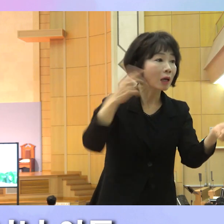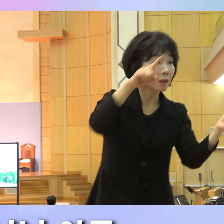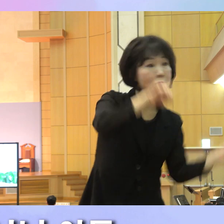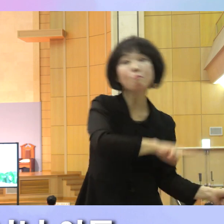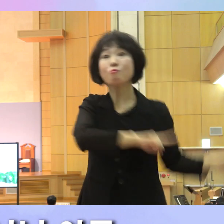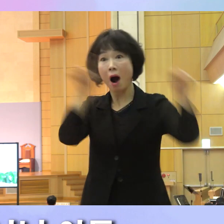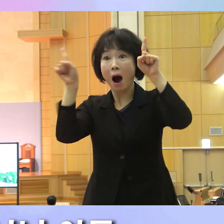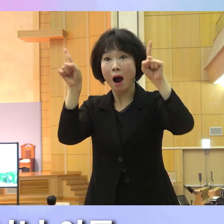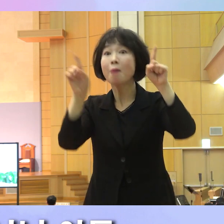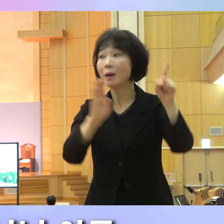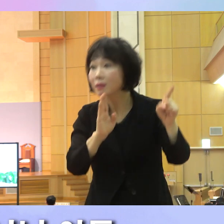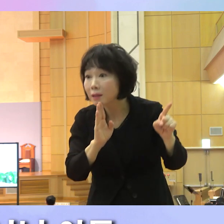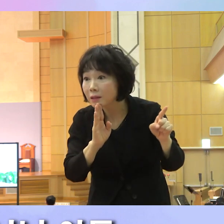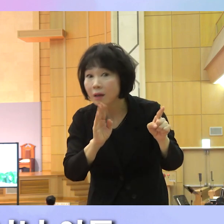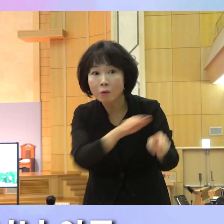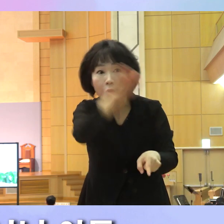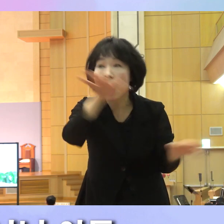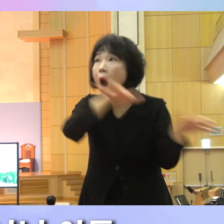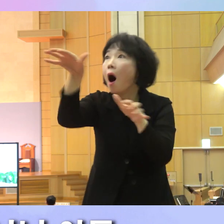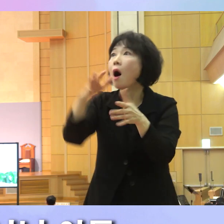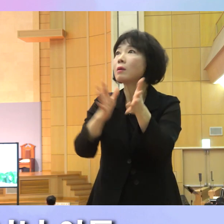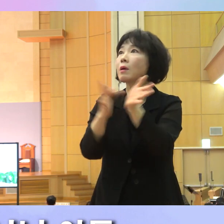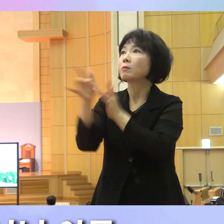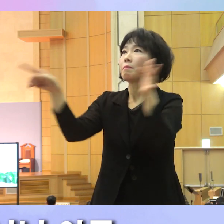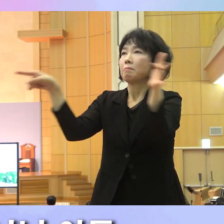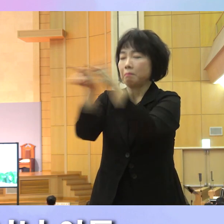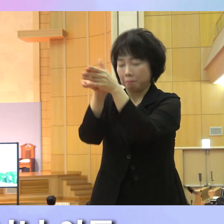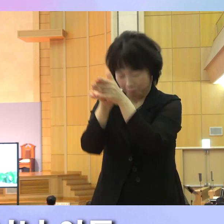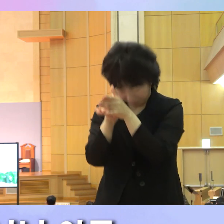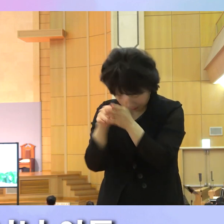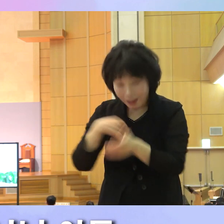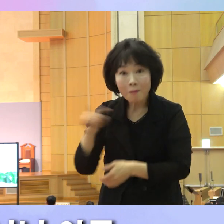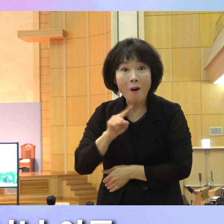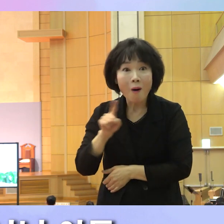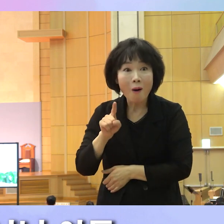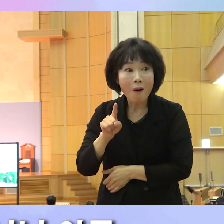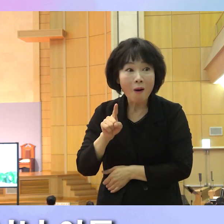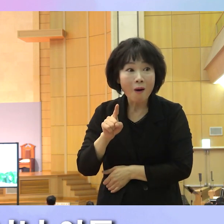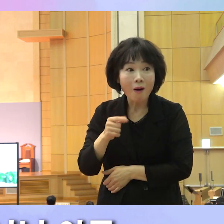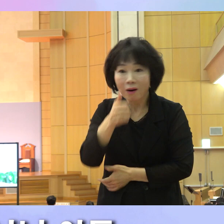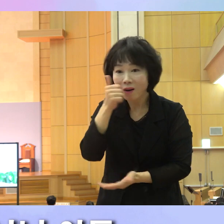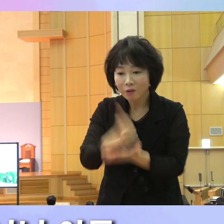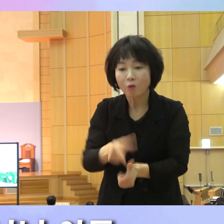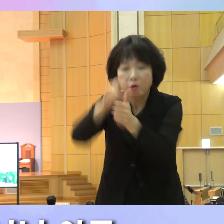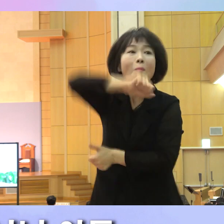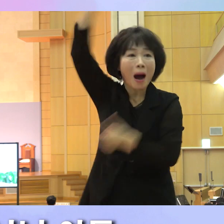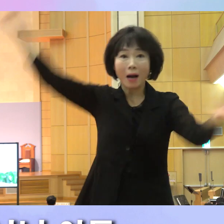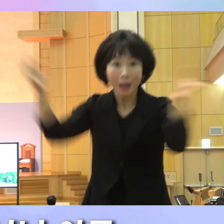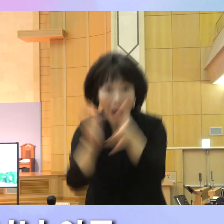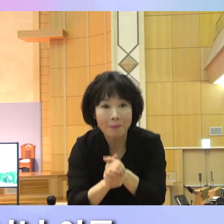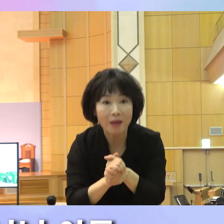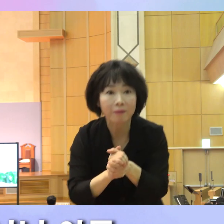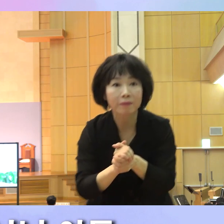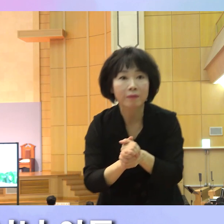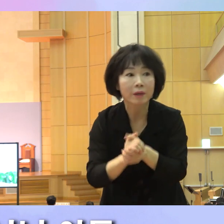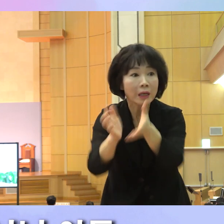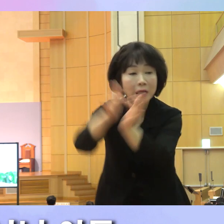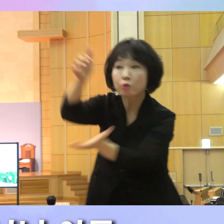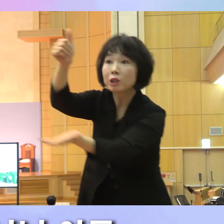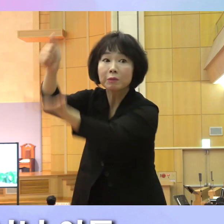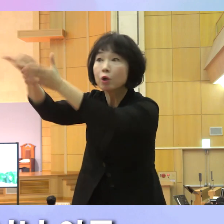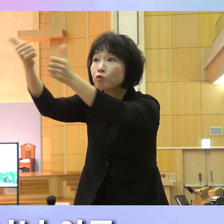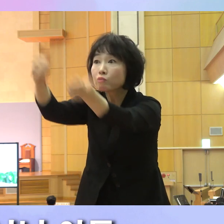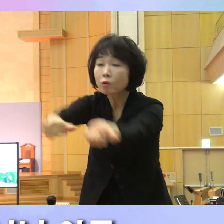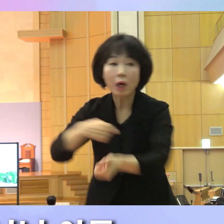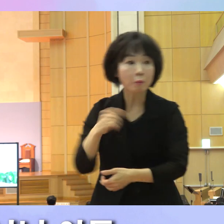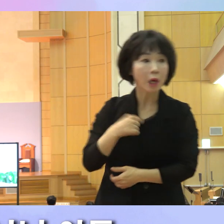하시고, 따라서 예수를 믿을 때 예수님이 죄로 말미암아 죽었을 때 나 죄인은 죽고,